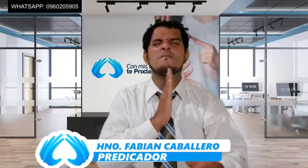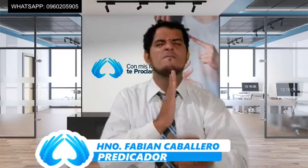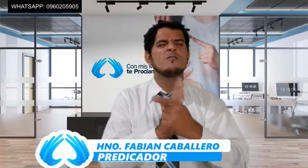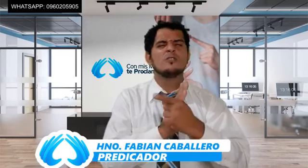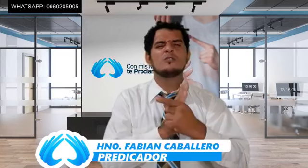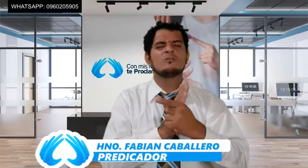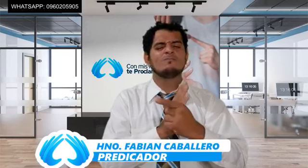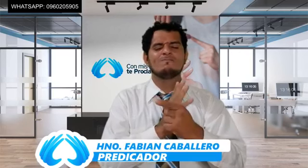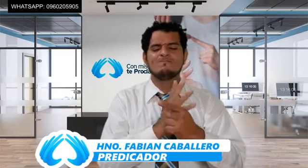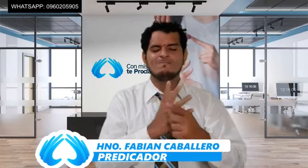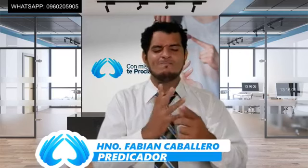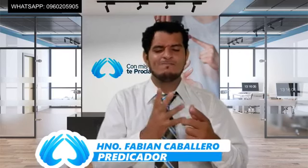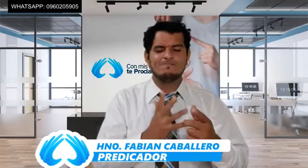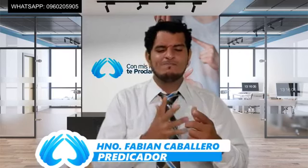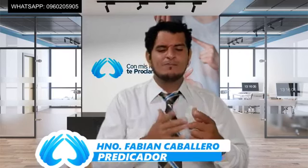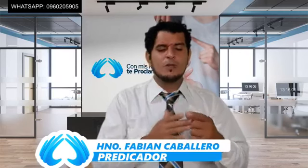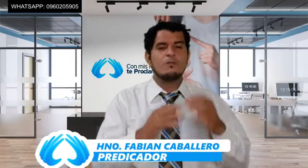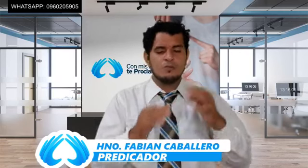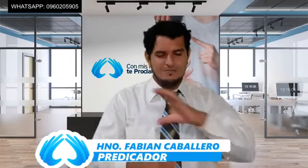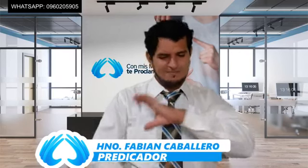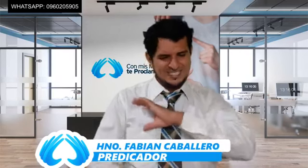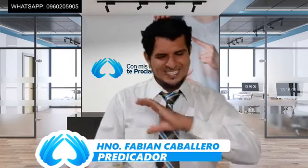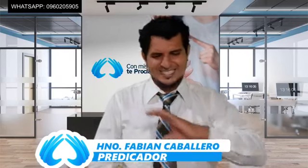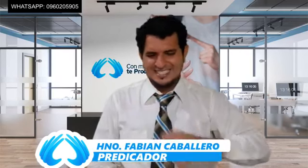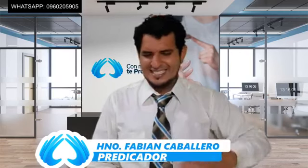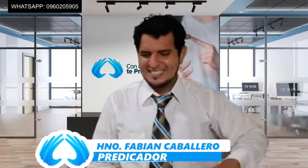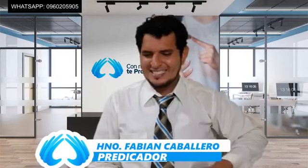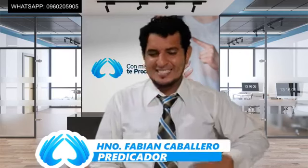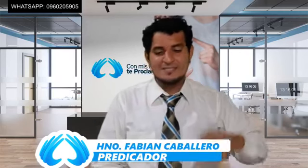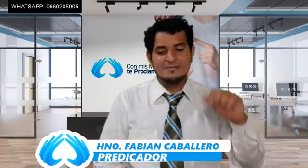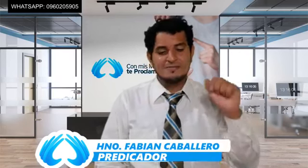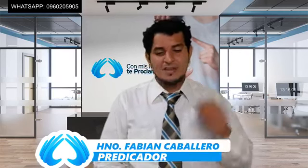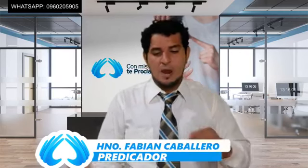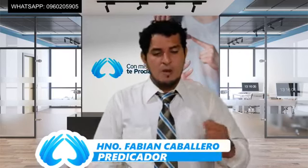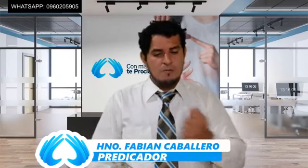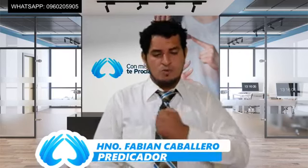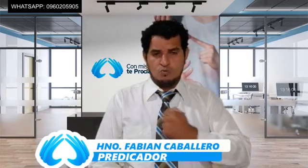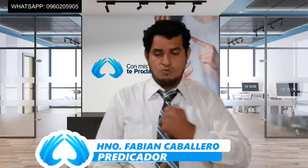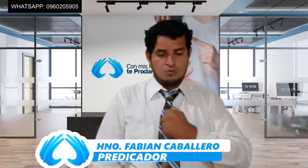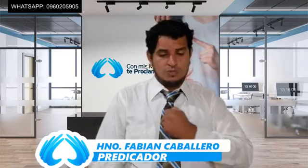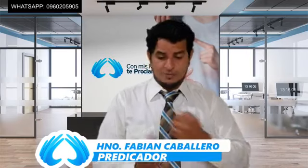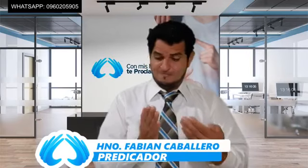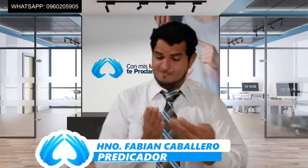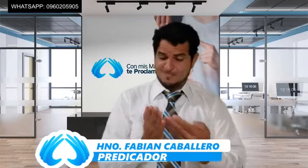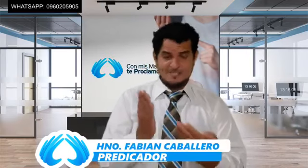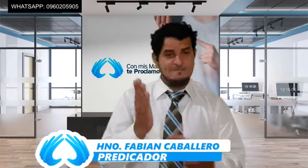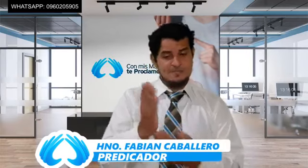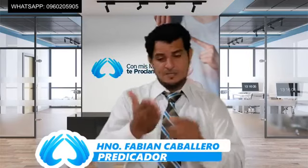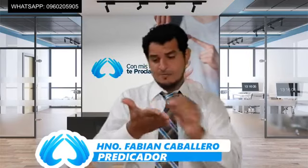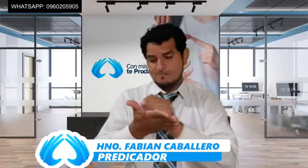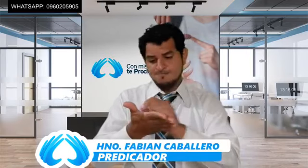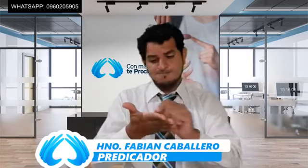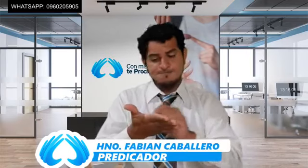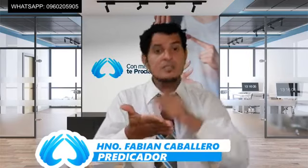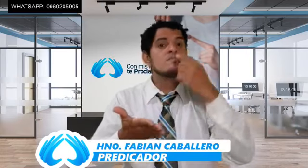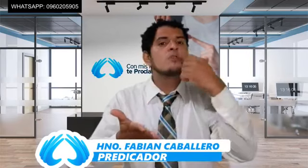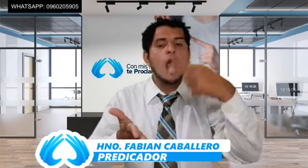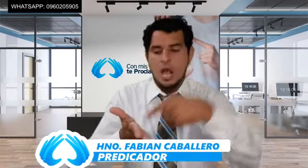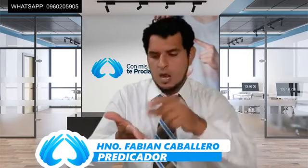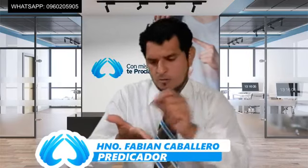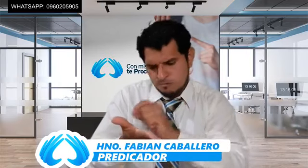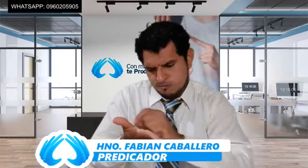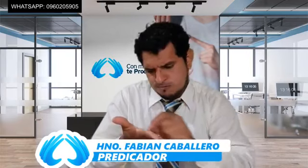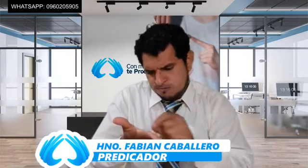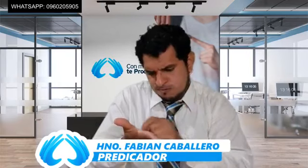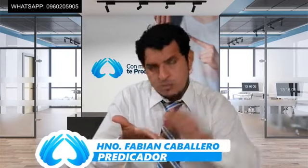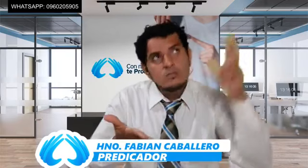El libro profético, ¿cuál es? Apocalipsis. Apocalipsis o revelaciones.